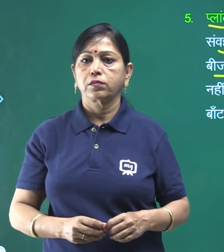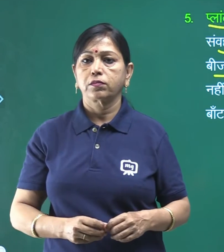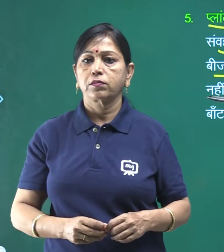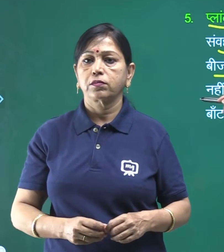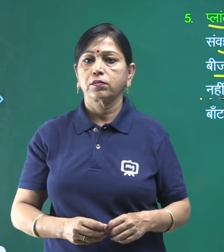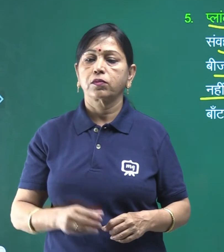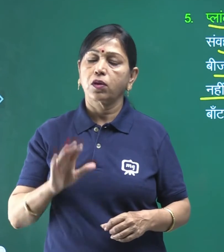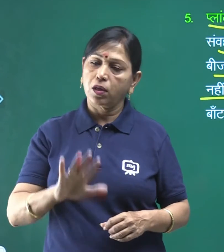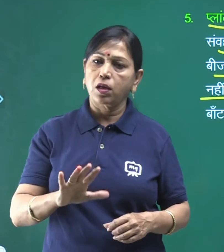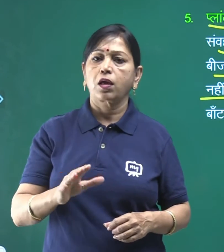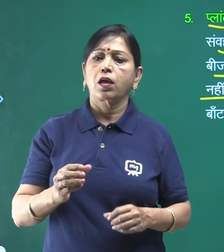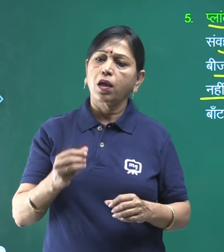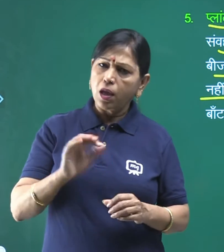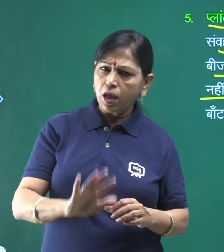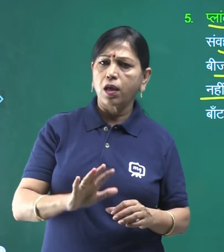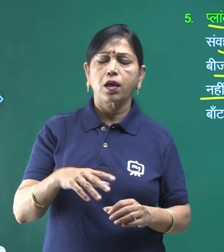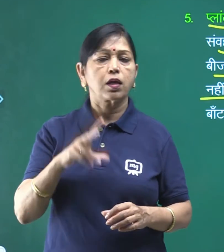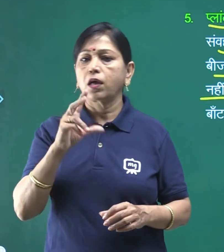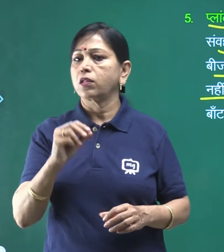है अथवा नहीं